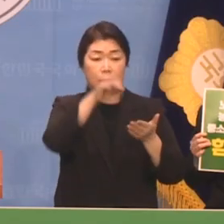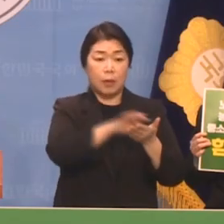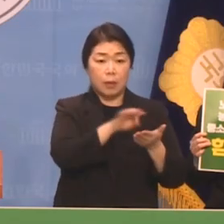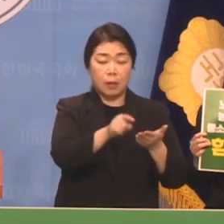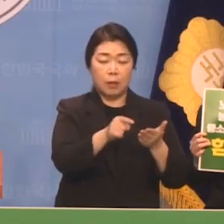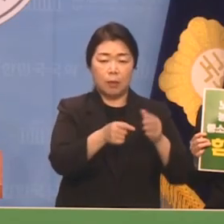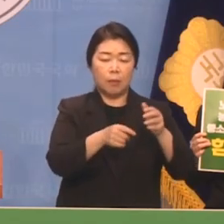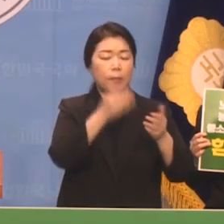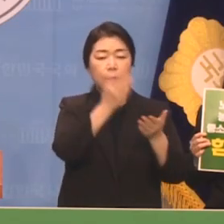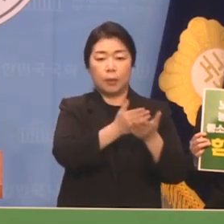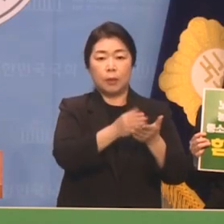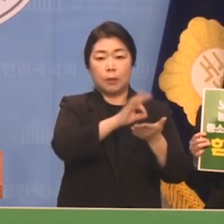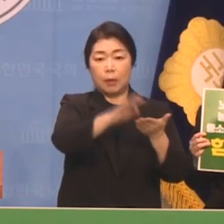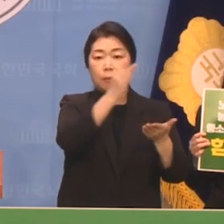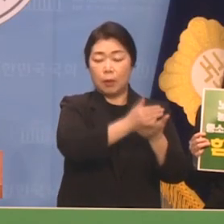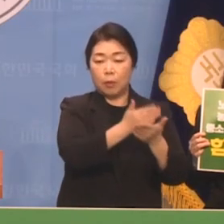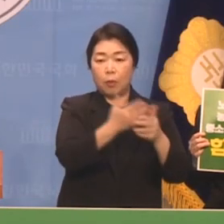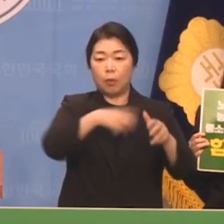전환하겠습니다.